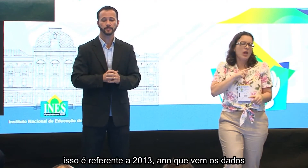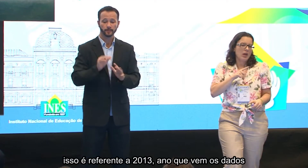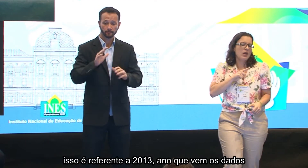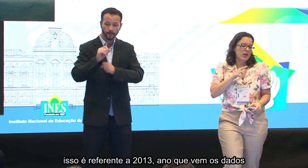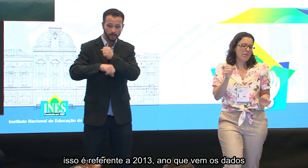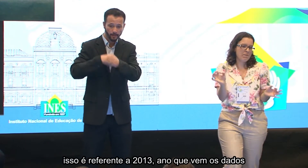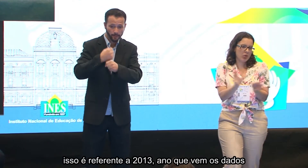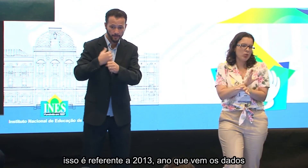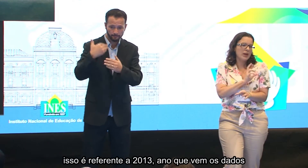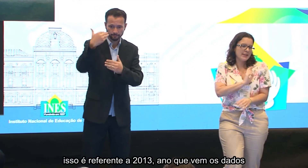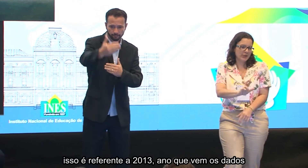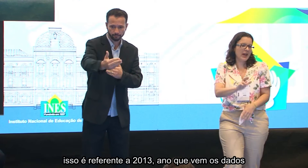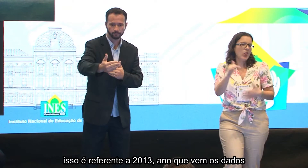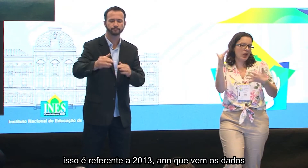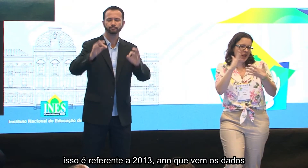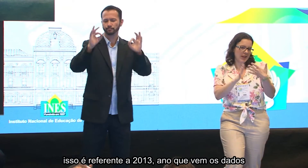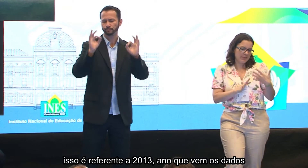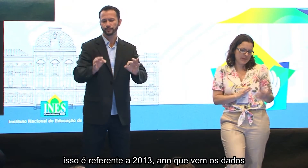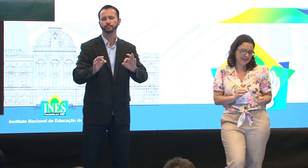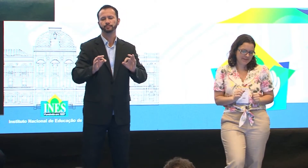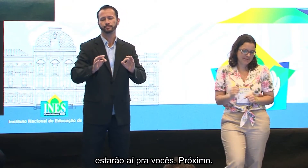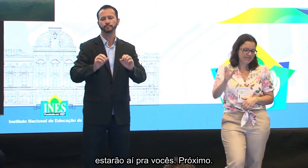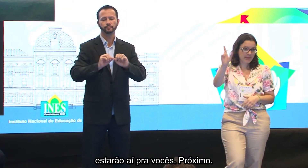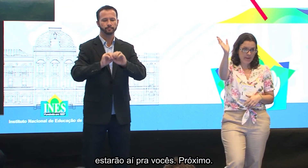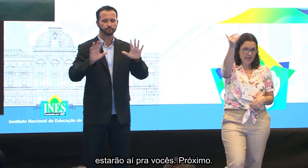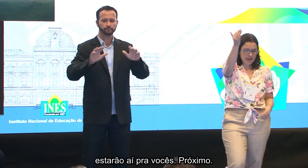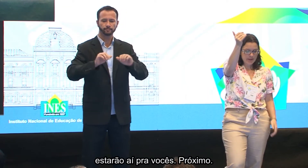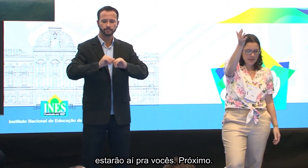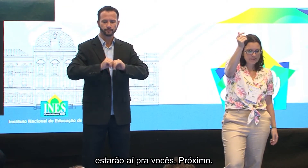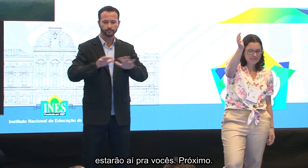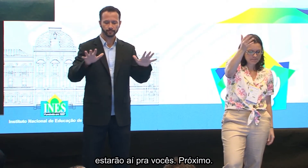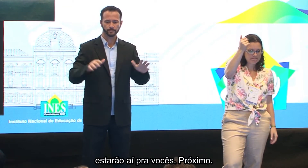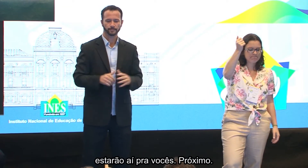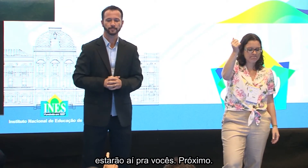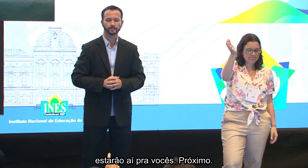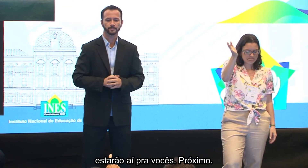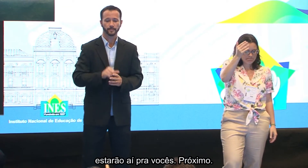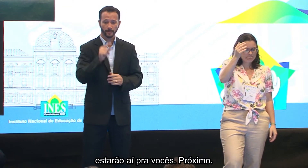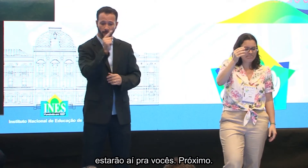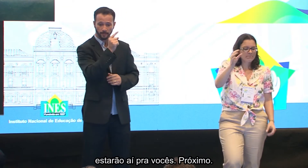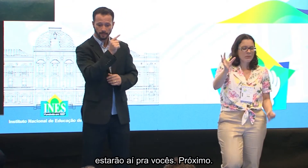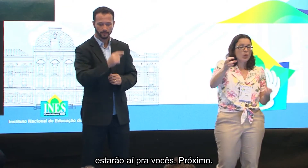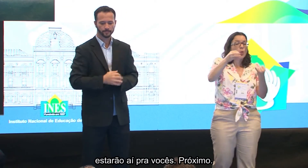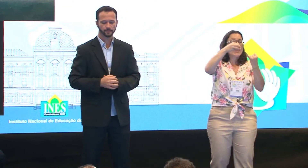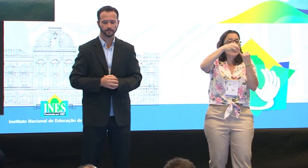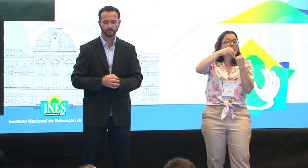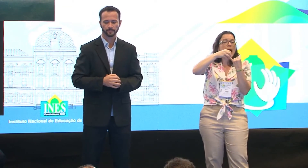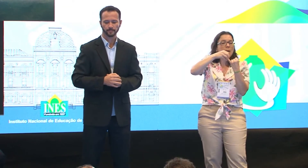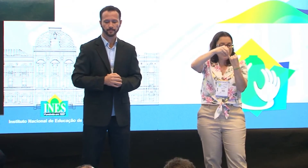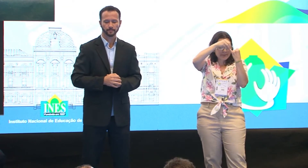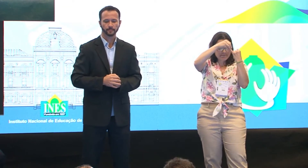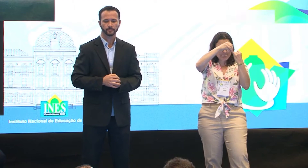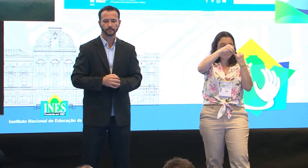referente a 2013. Ano que vem os dados estarão aí para vocês. Próximo.